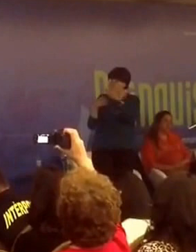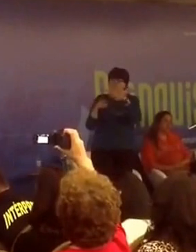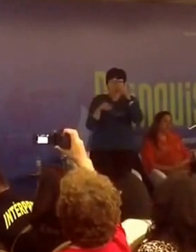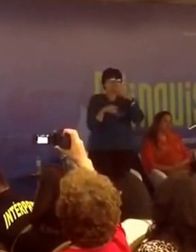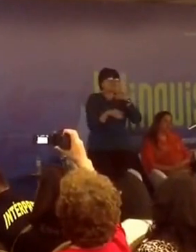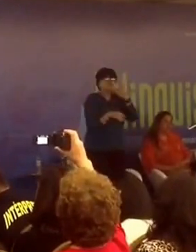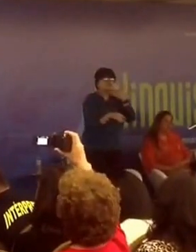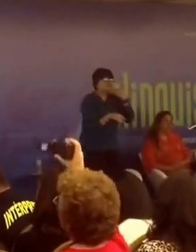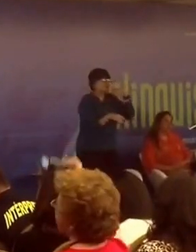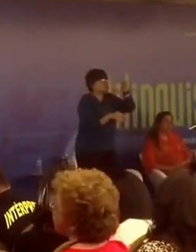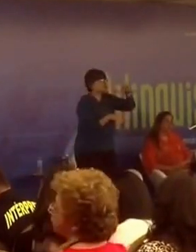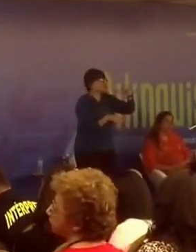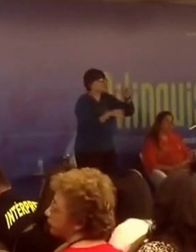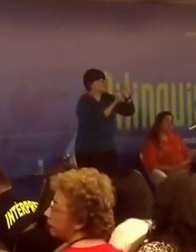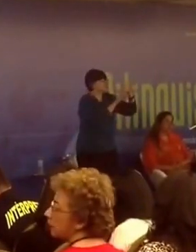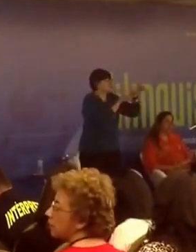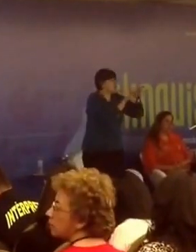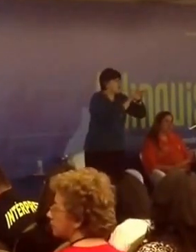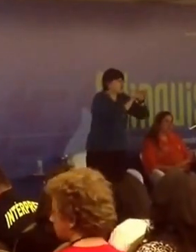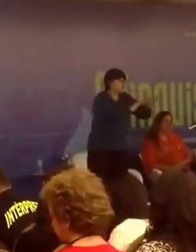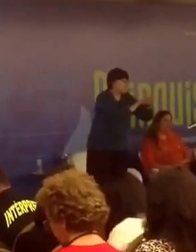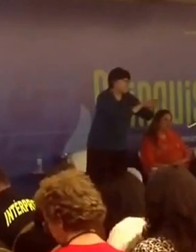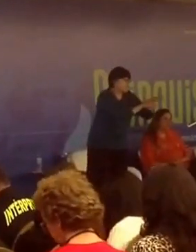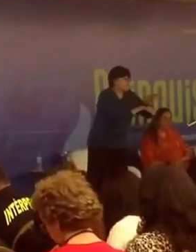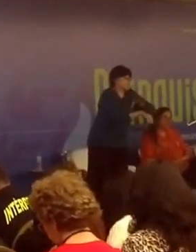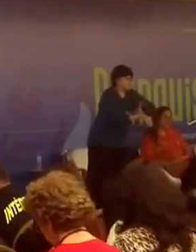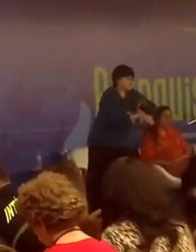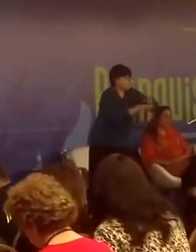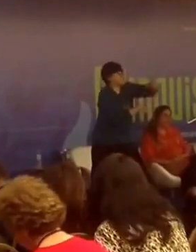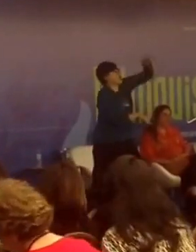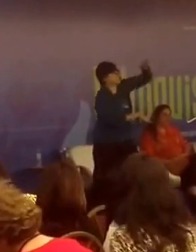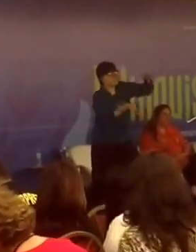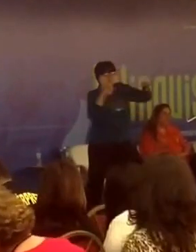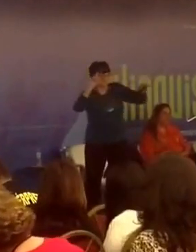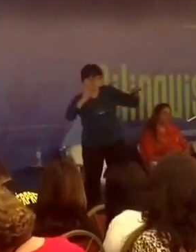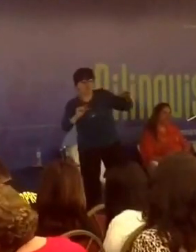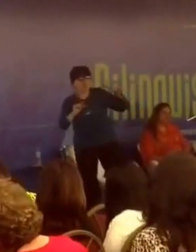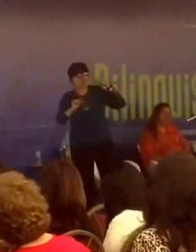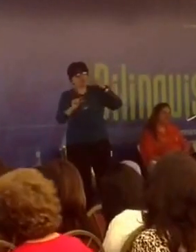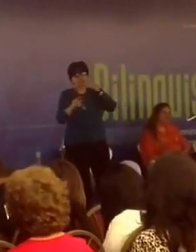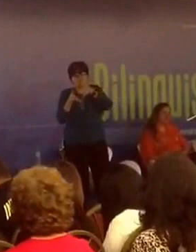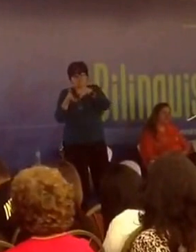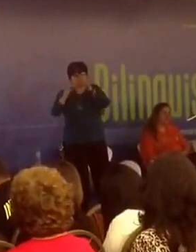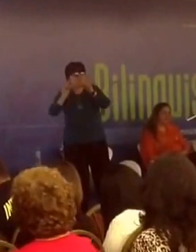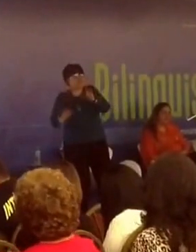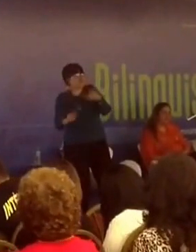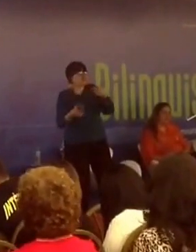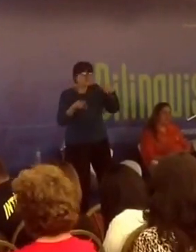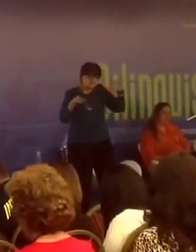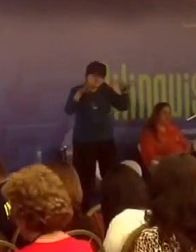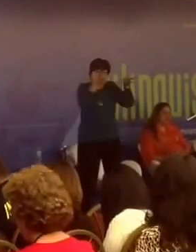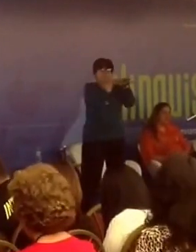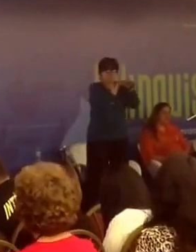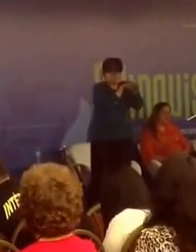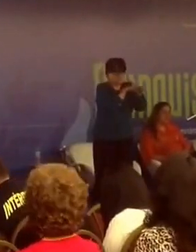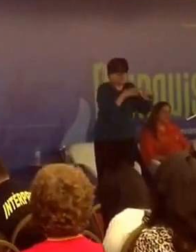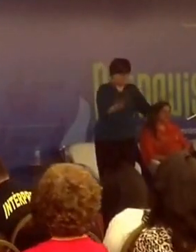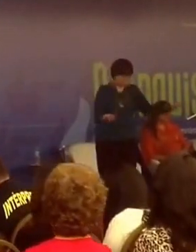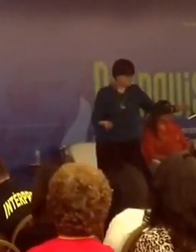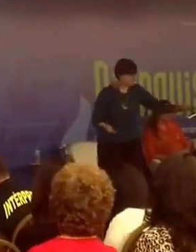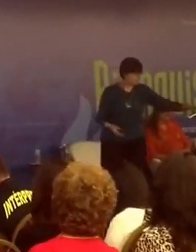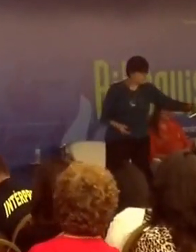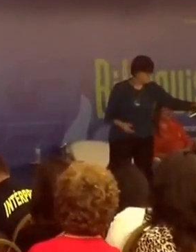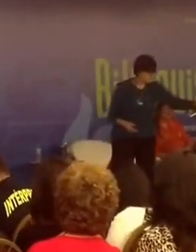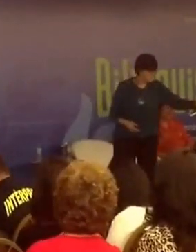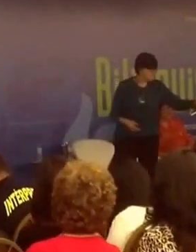os surdos, para que haja uma educação bilíngue. Porque o ensino de português, se ele tem mais privilégio do que a língua de sinais